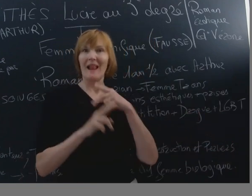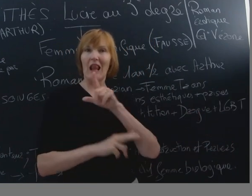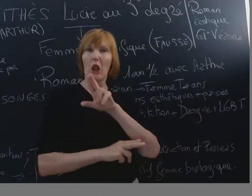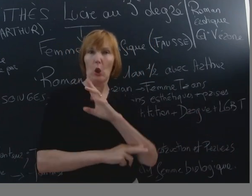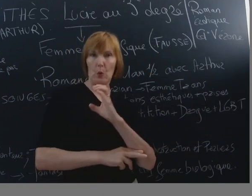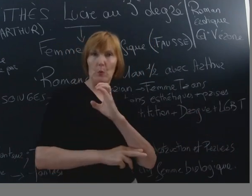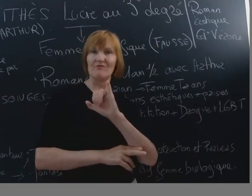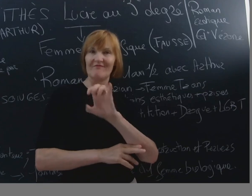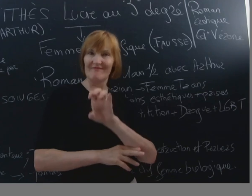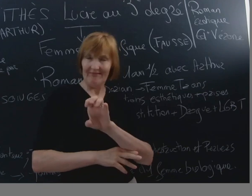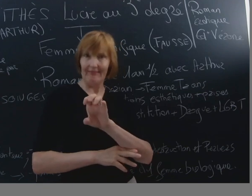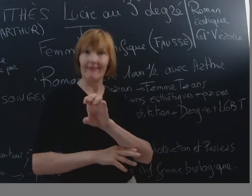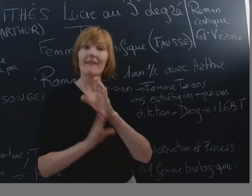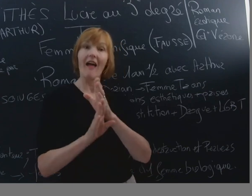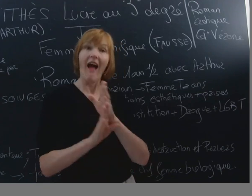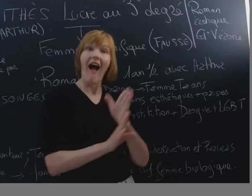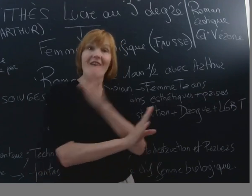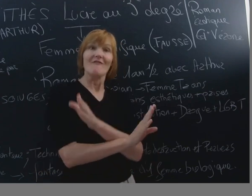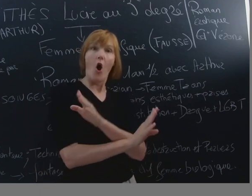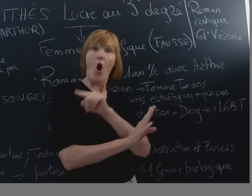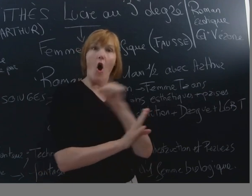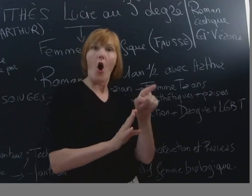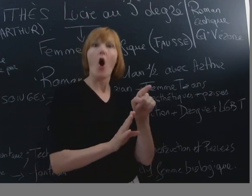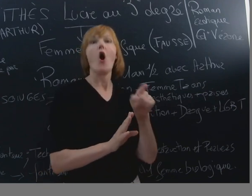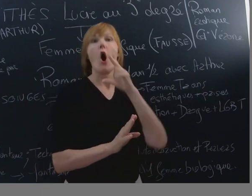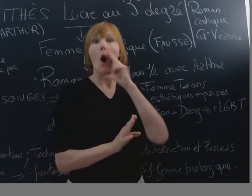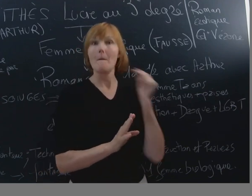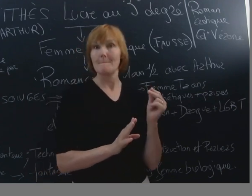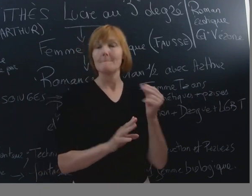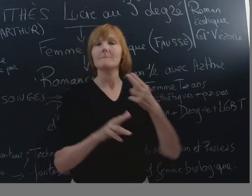au départ nous avons une femme qui est une fille